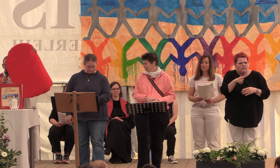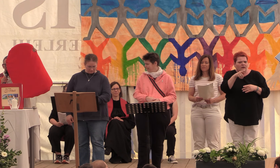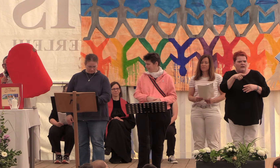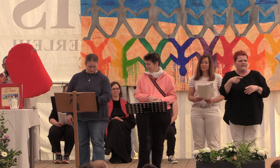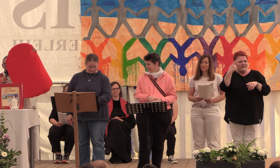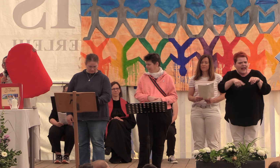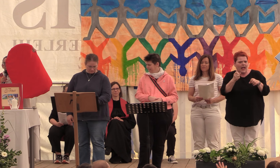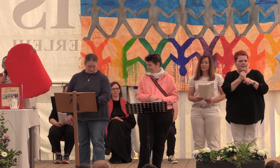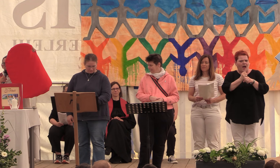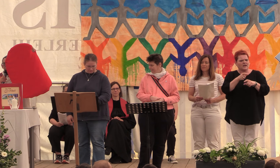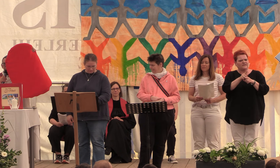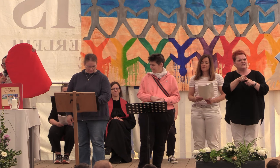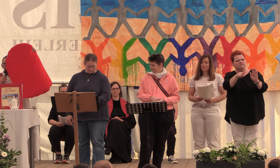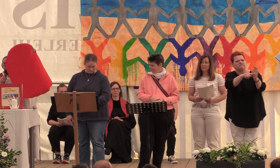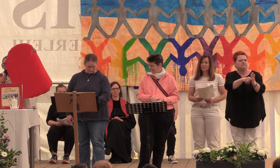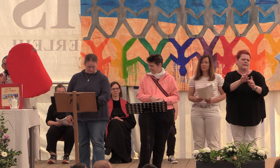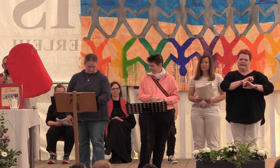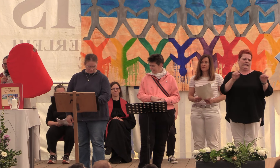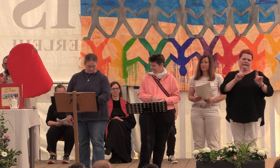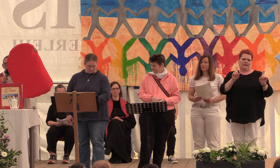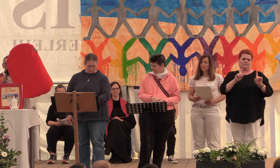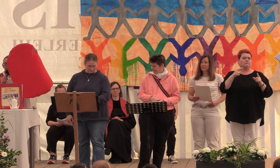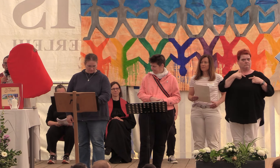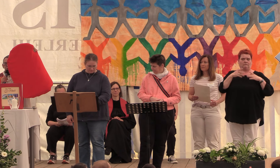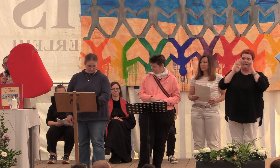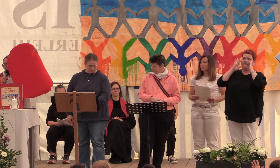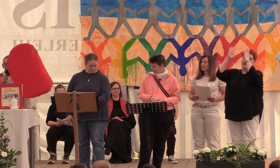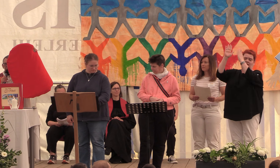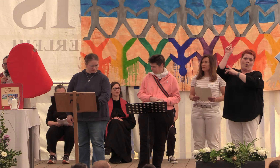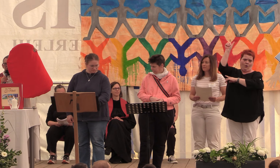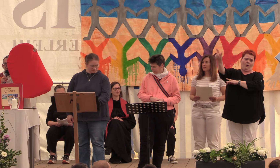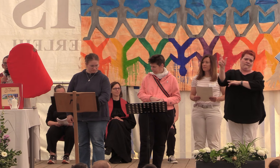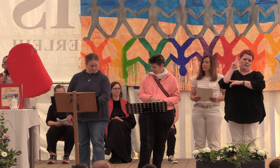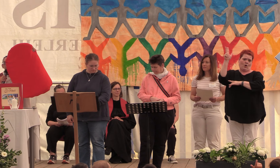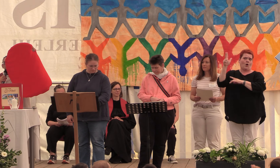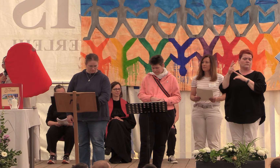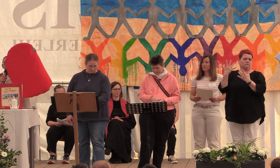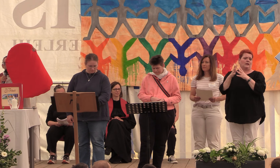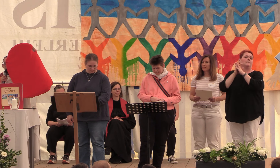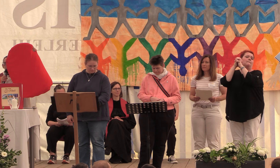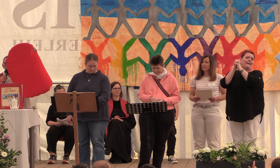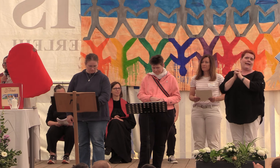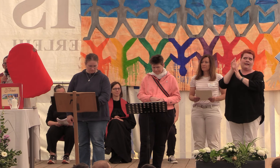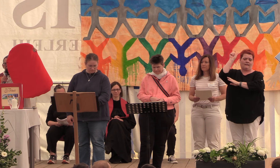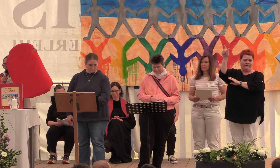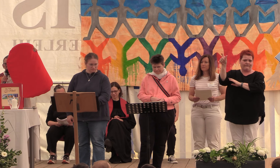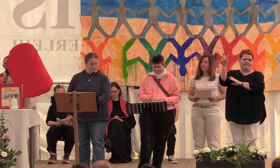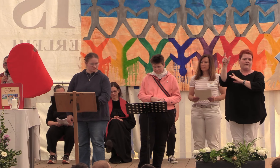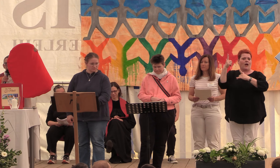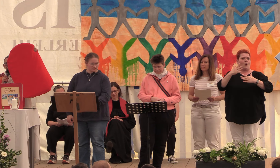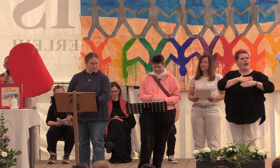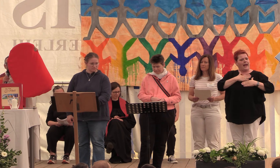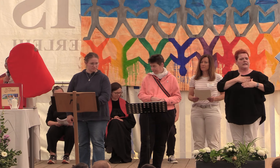nach. Wir dürfen voll Vertrauen zu ihm beten und auch unser